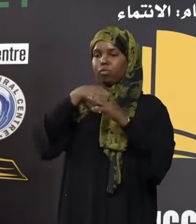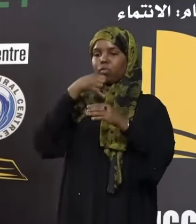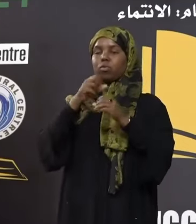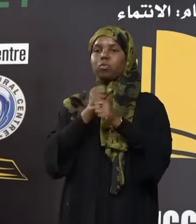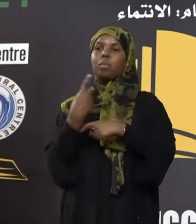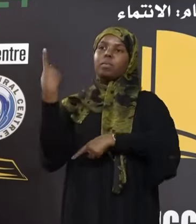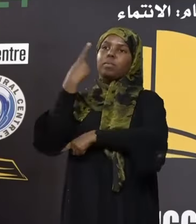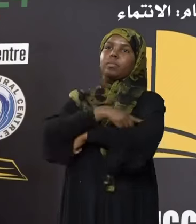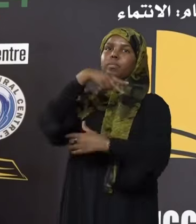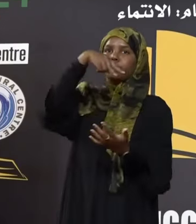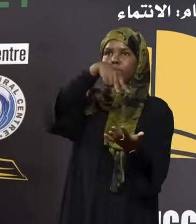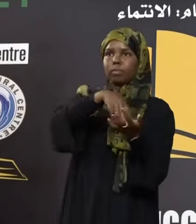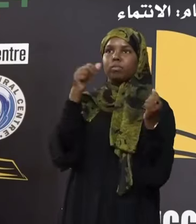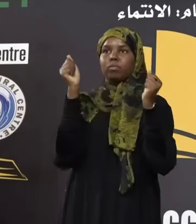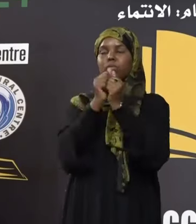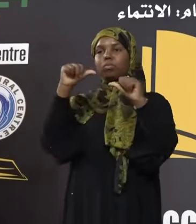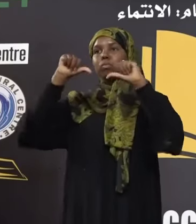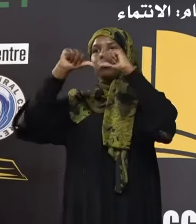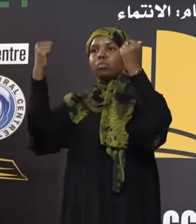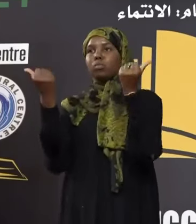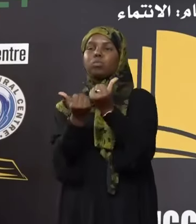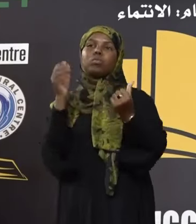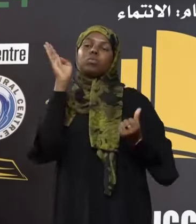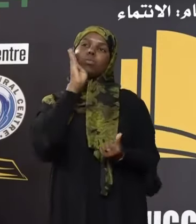أنت واحد تغيهن طبعا الروسياسي